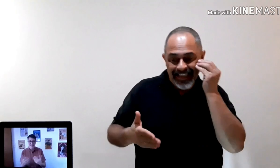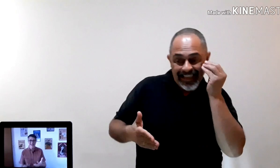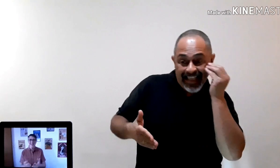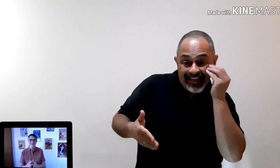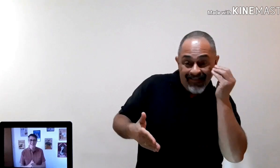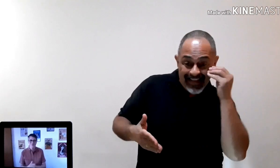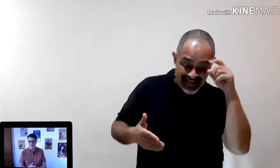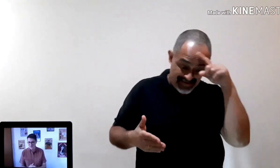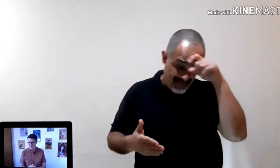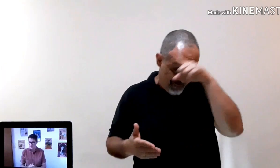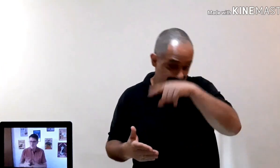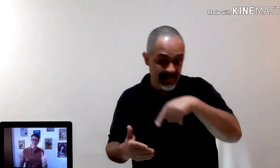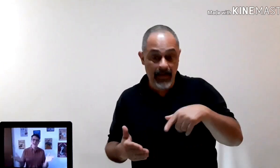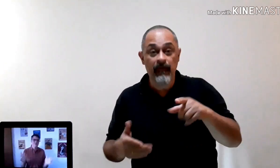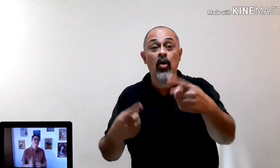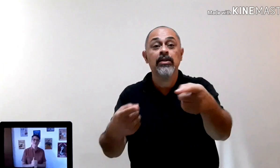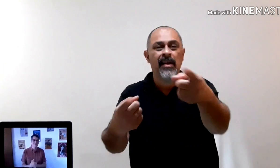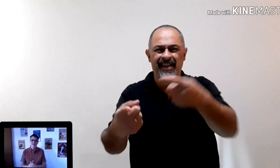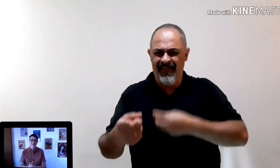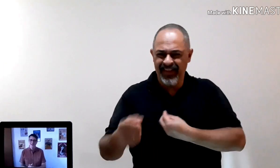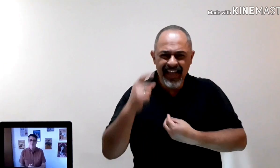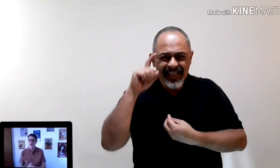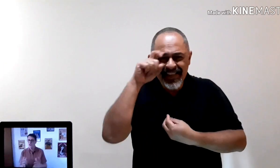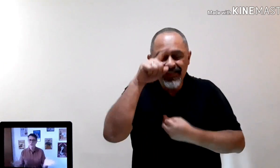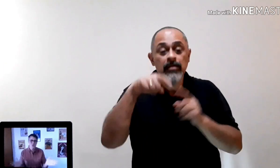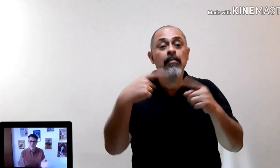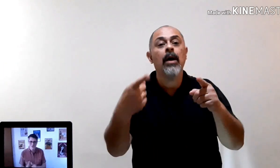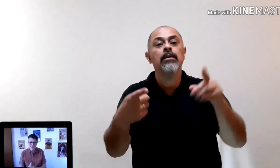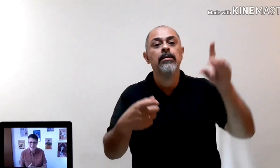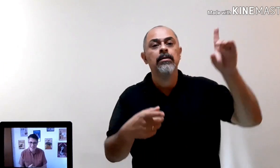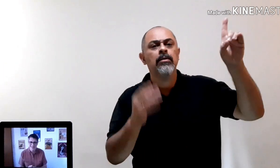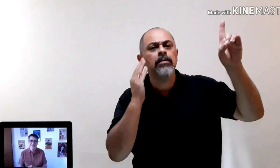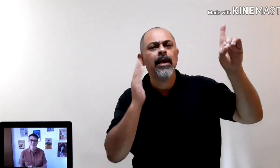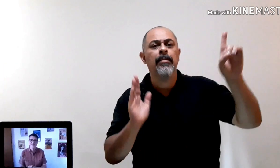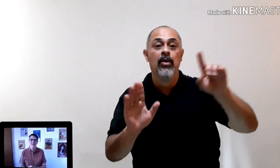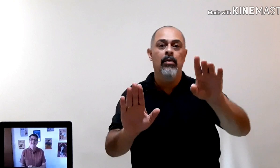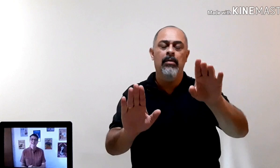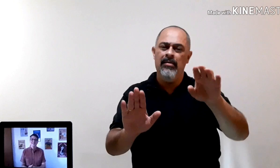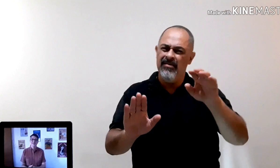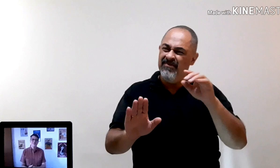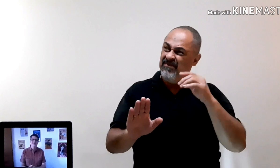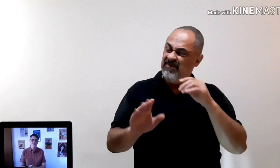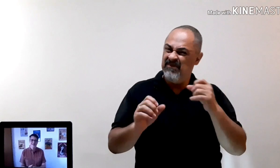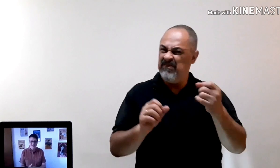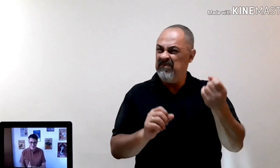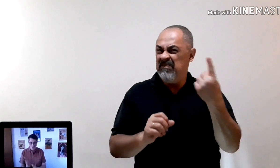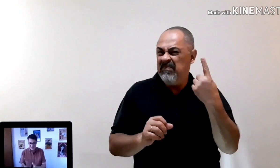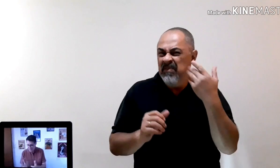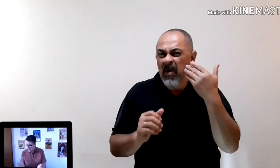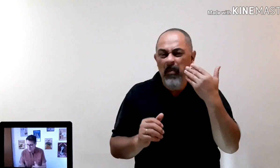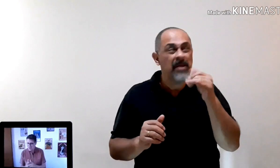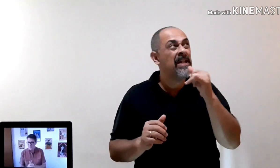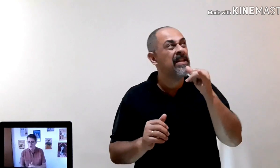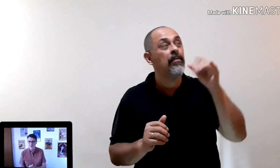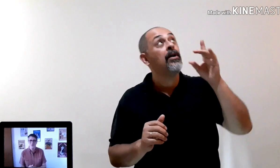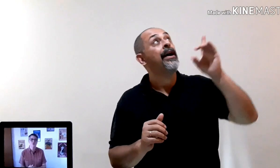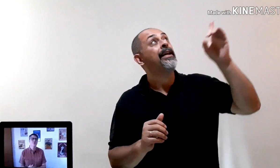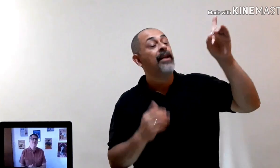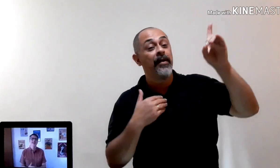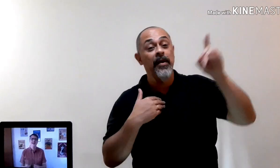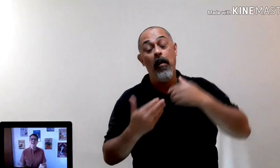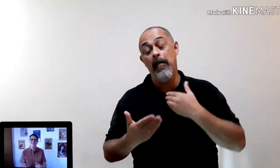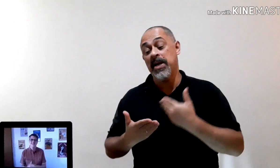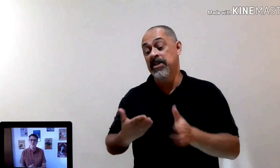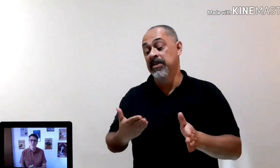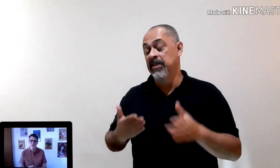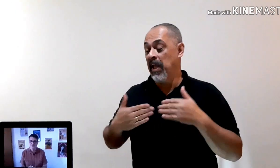Ótimo, alegre nas provações. Obrigado, Senhor. Eu perdi tudo que eu tinha, né? Então, obrigado, Senhor. Eu